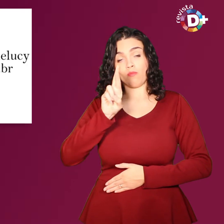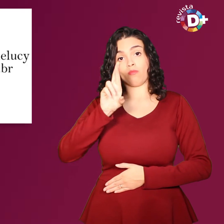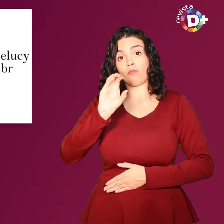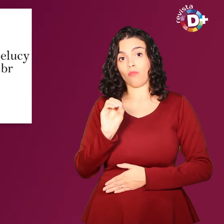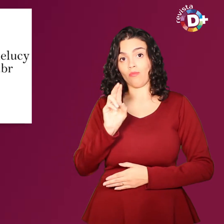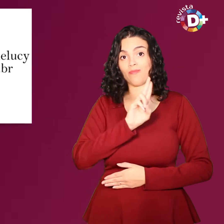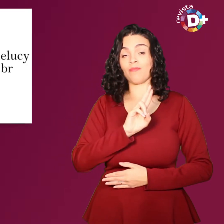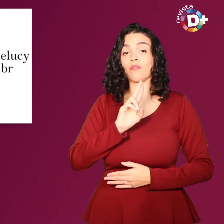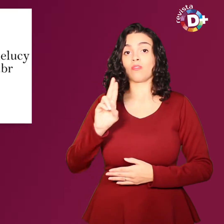www.redelucymontoro.org.br,